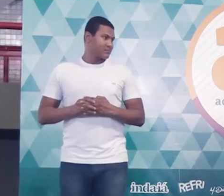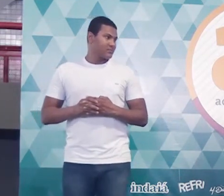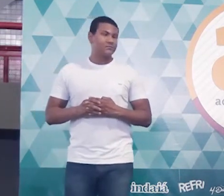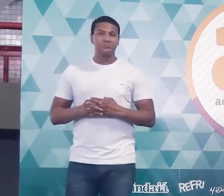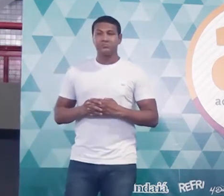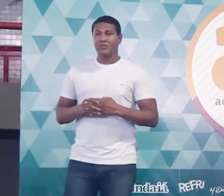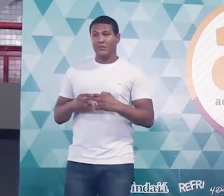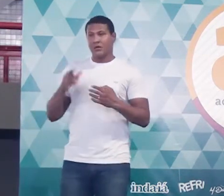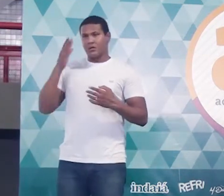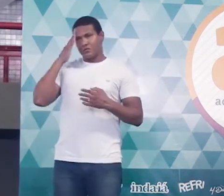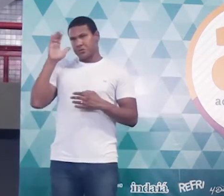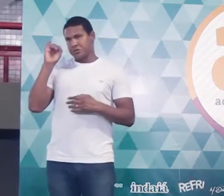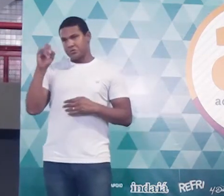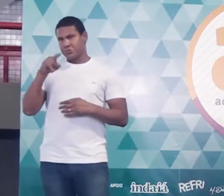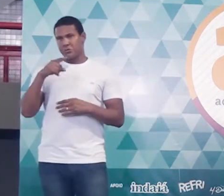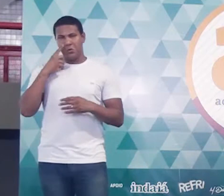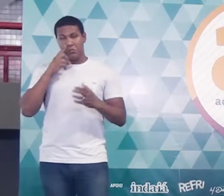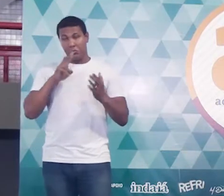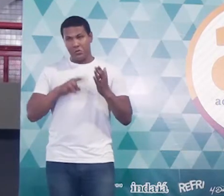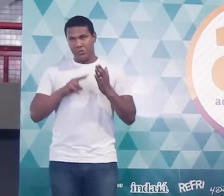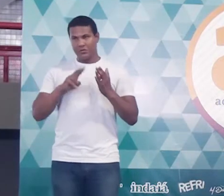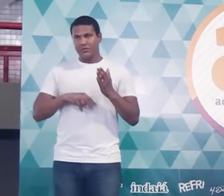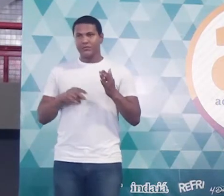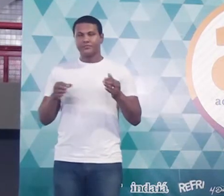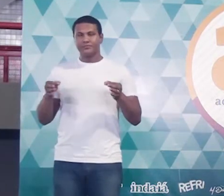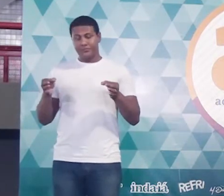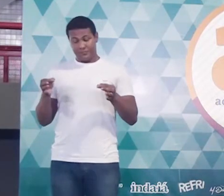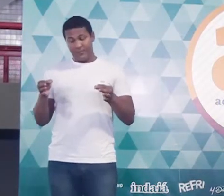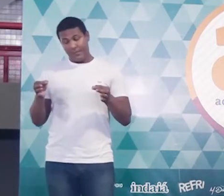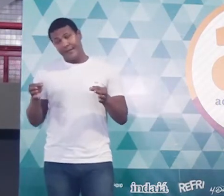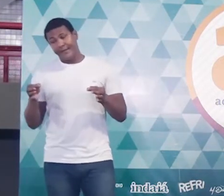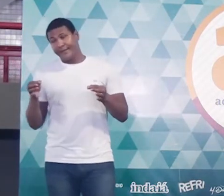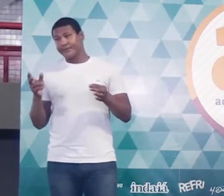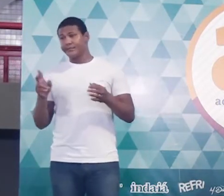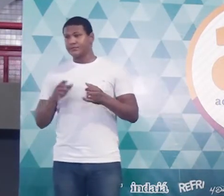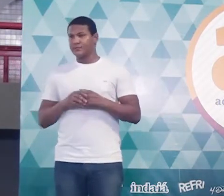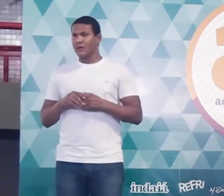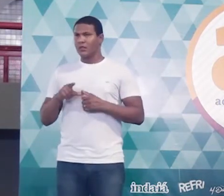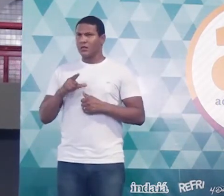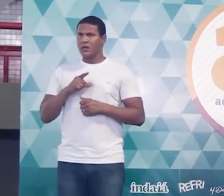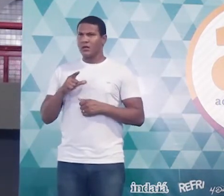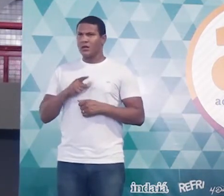Não sei se isso aqui é uma pegadinha, mas eu vou ler com vocês, né? Tá. Se estou com um amigo de